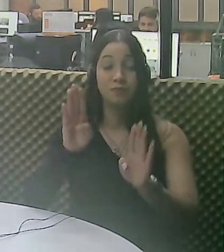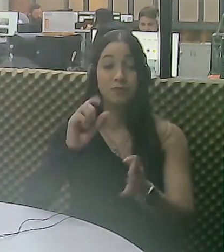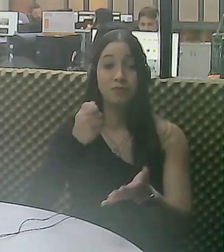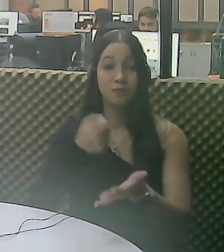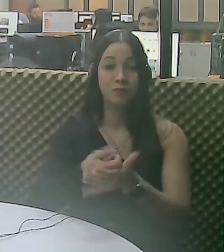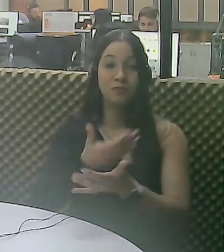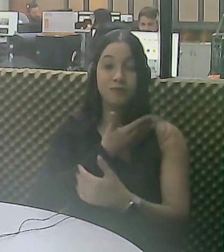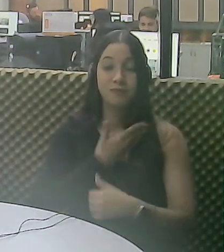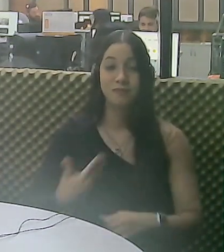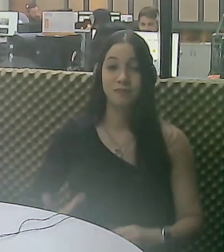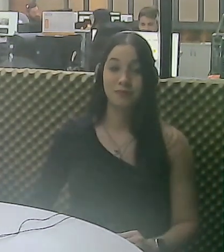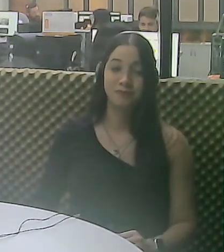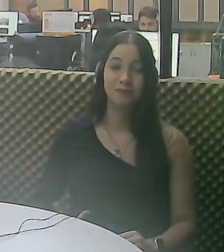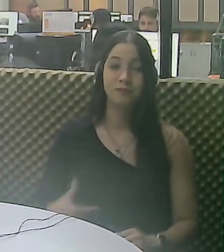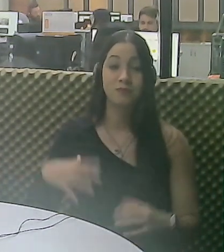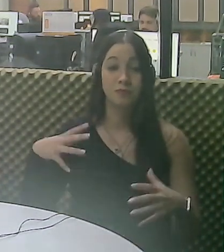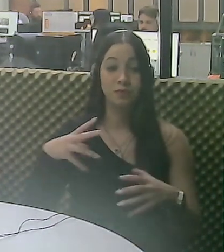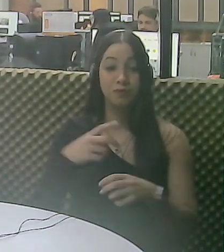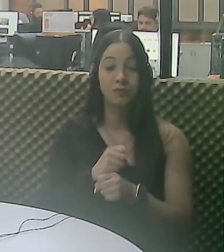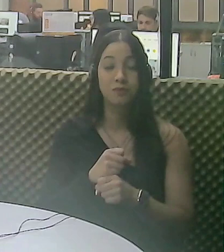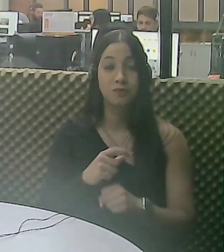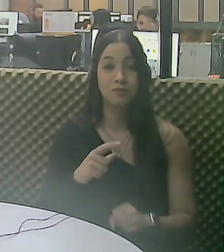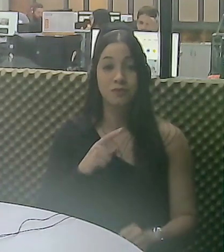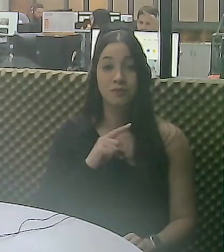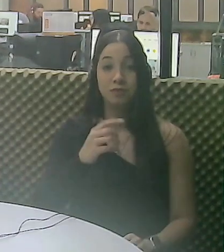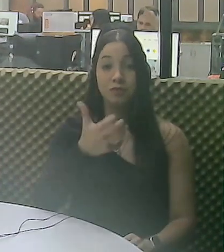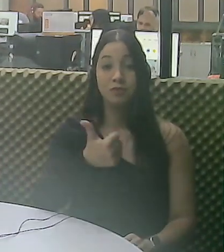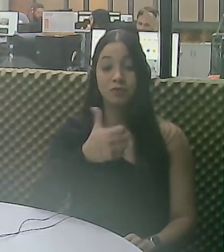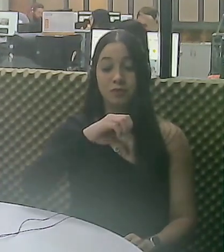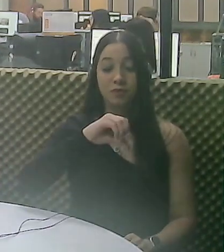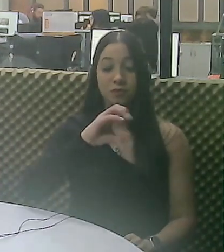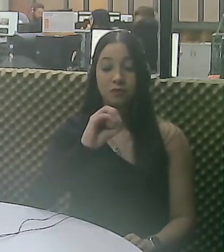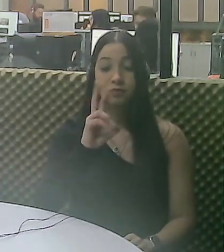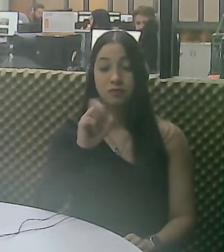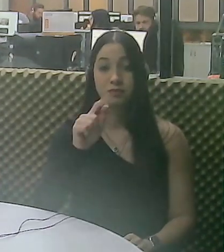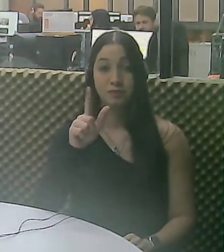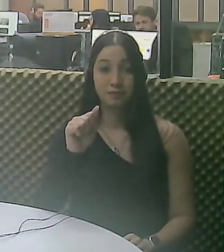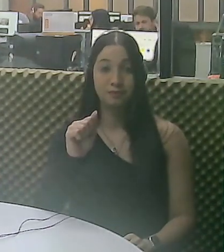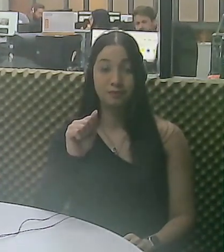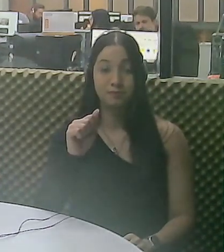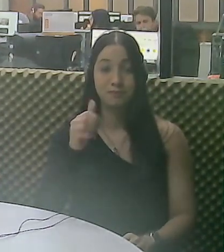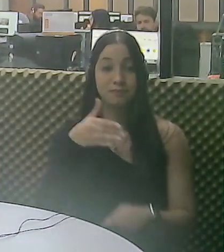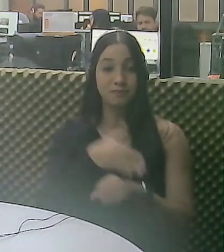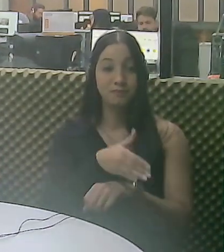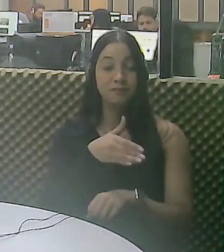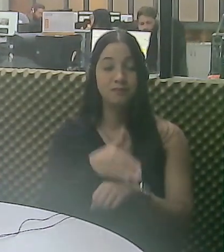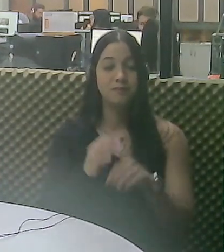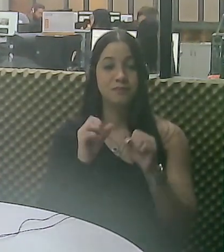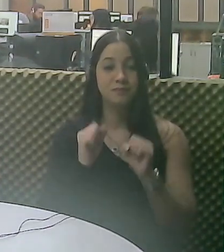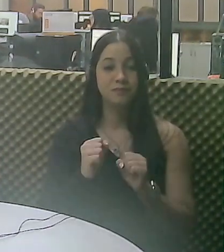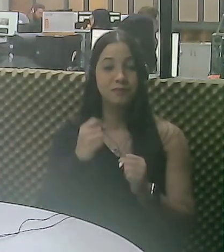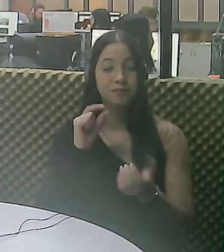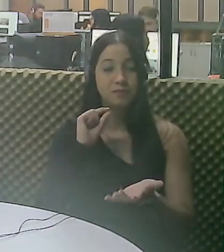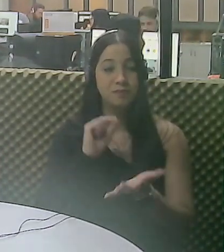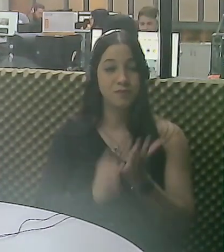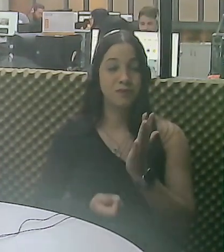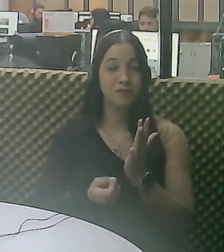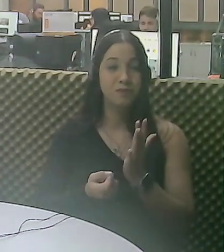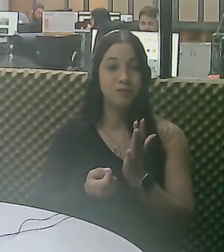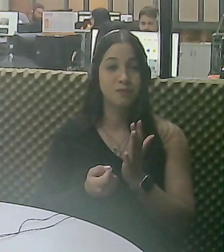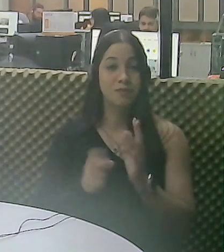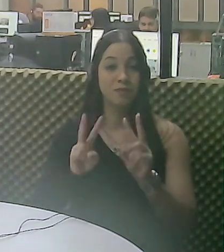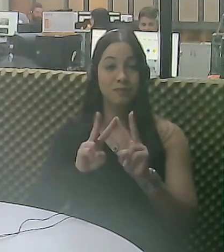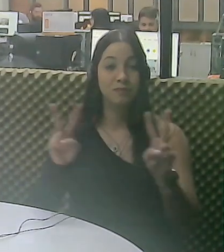compras públicas. Ao todo, são ofertadas 190 vagas. A participação pode ser confirmada por meio